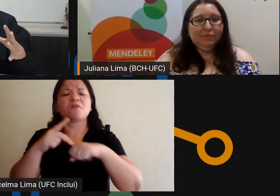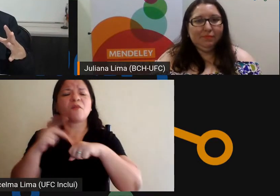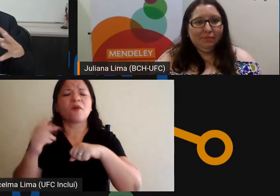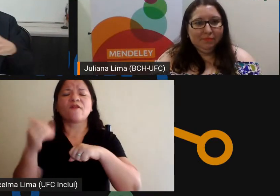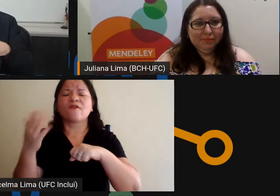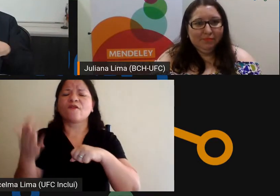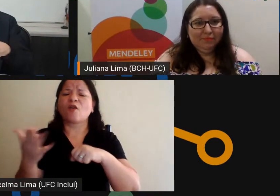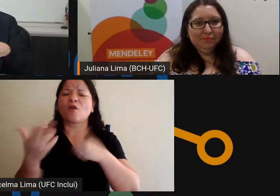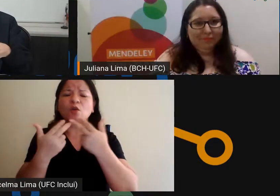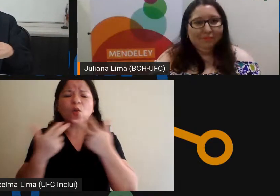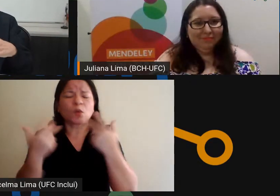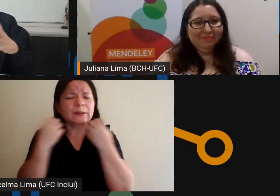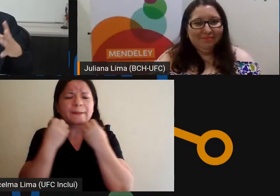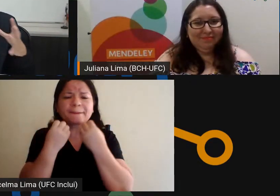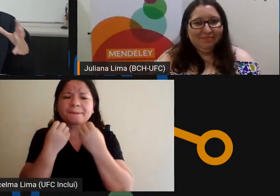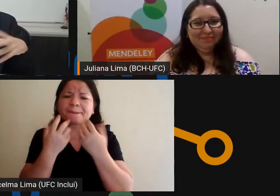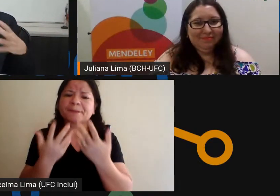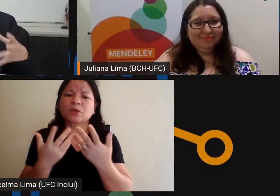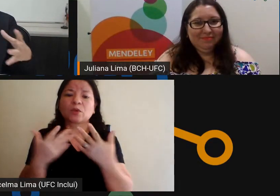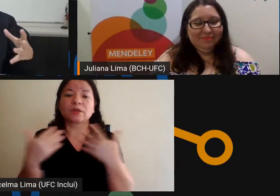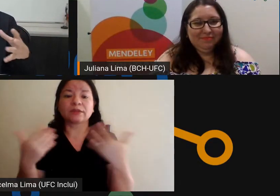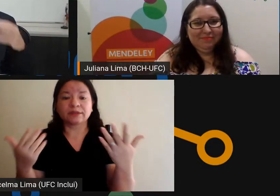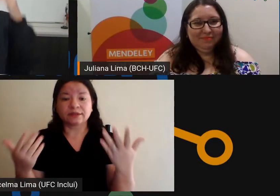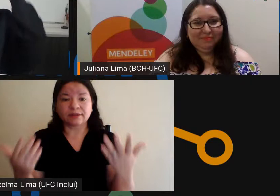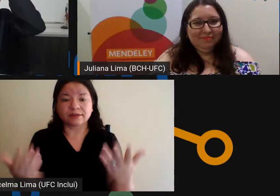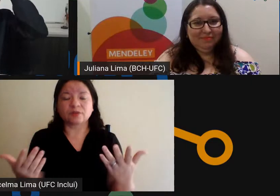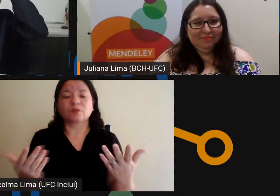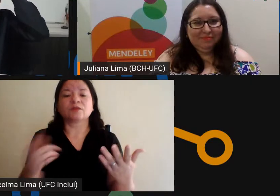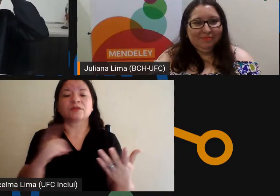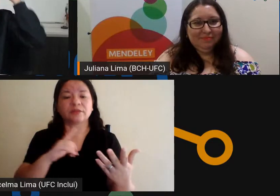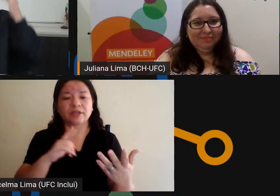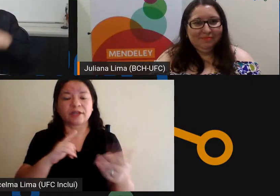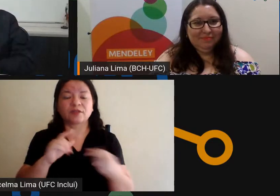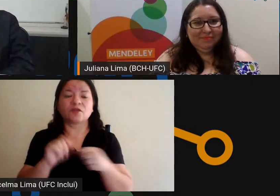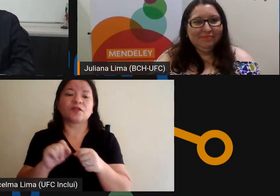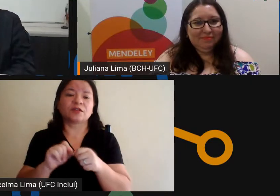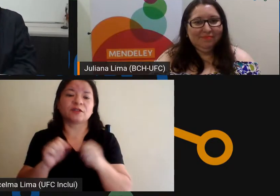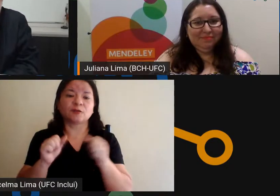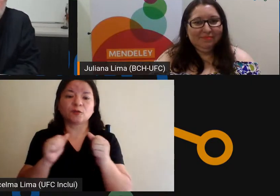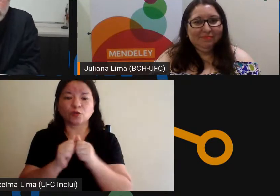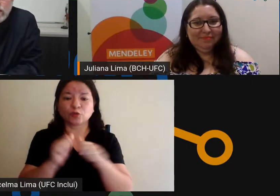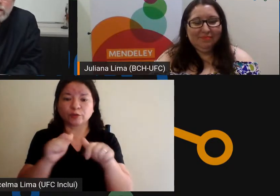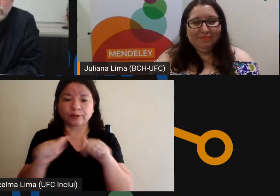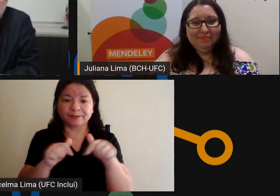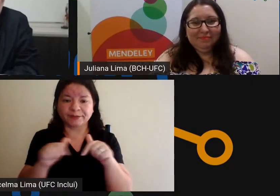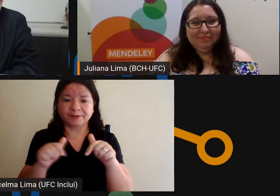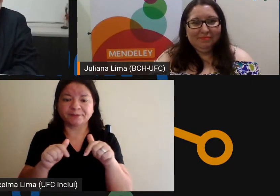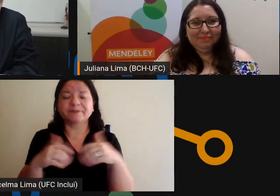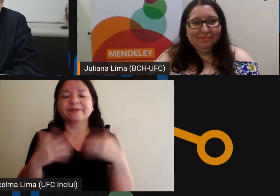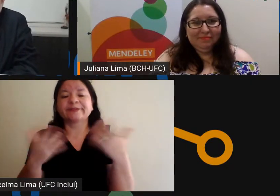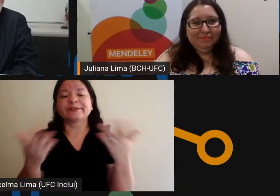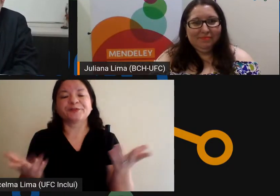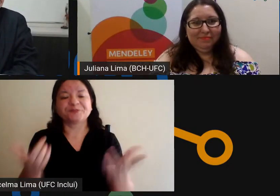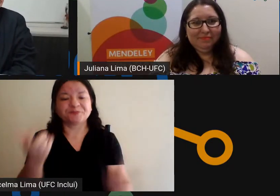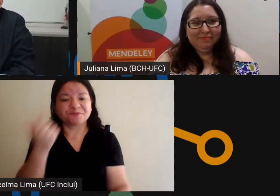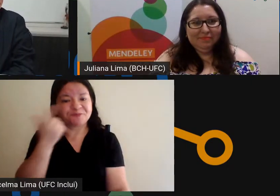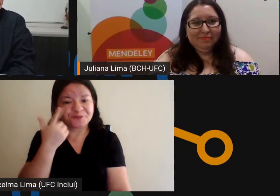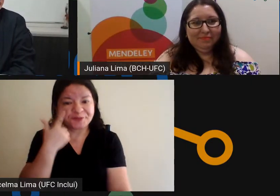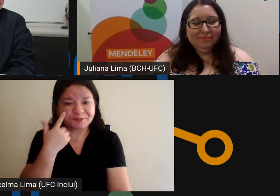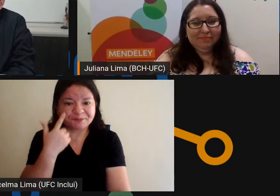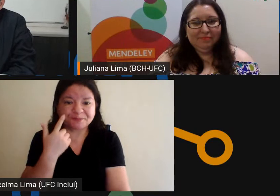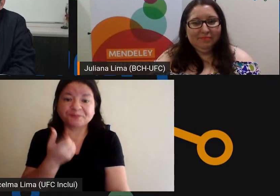boas, né? Então, assim, tem, eu estou fazendo esse trabalho junto com ela, né? Então, assim, veja, você